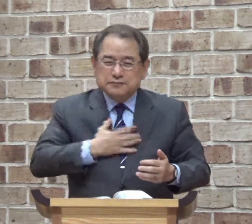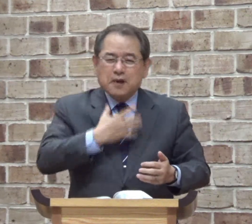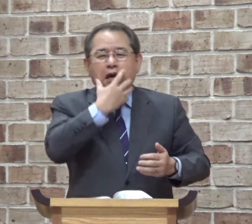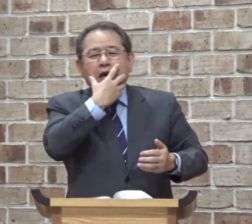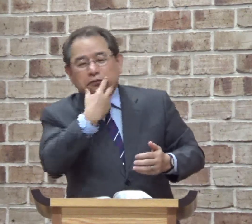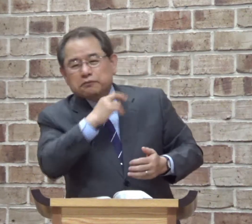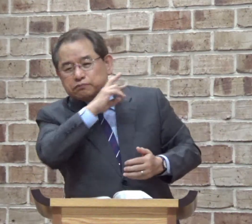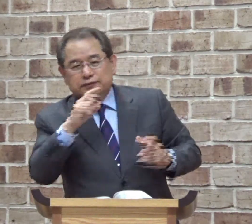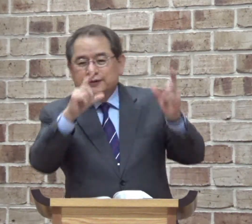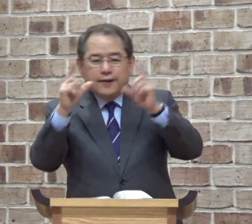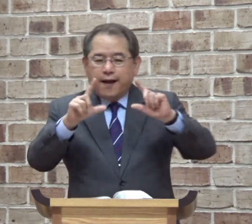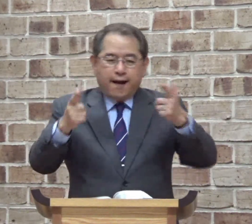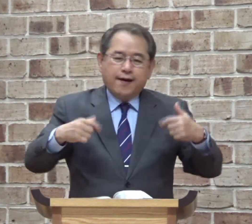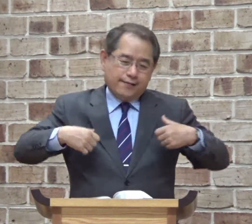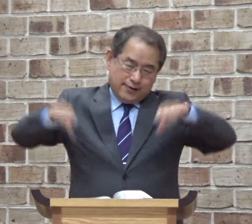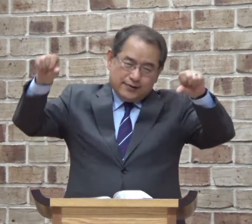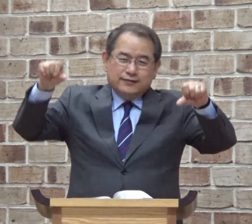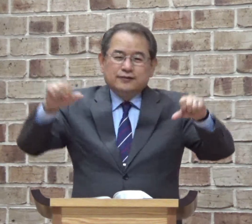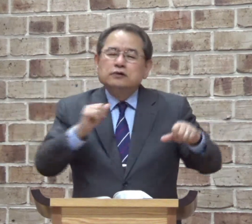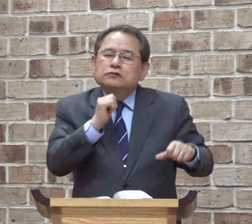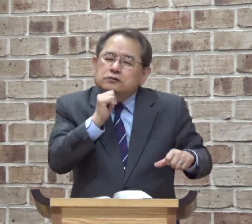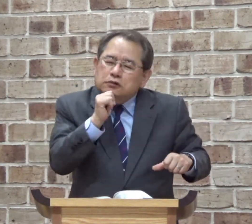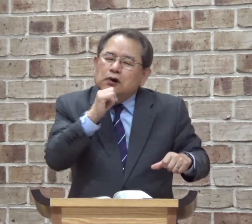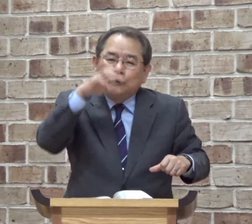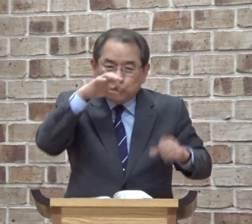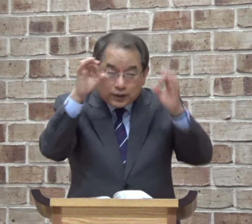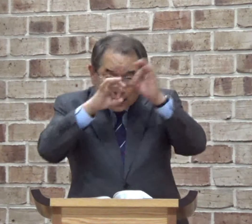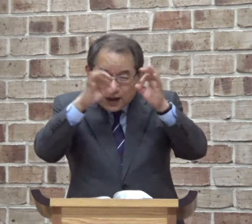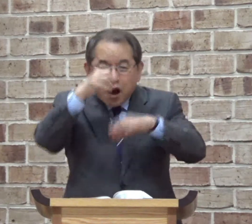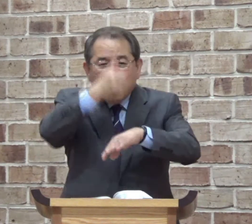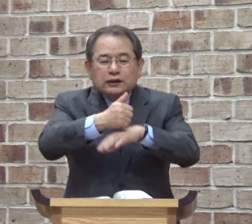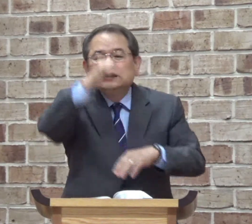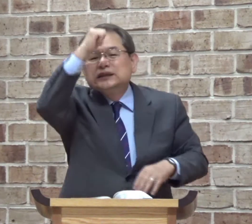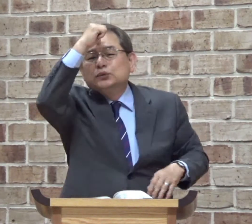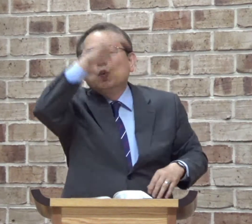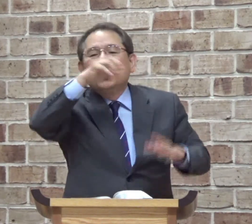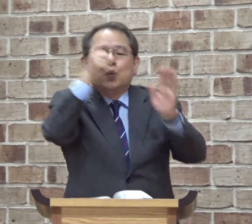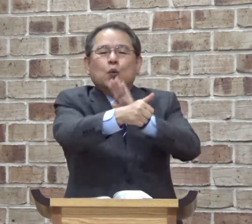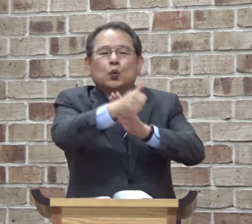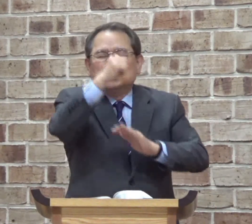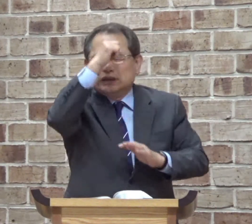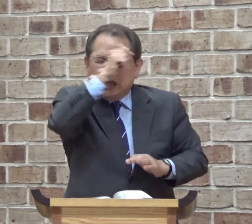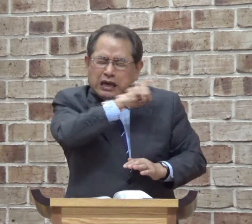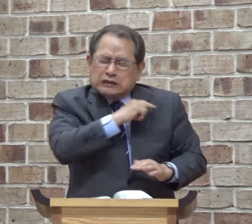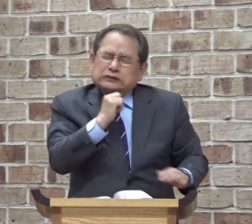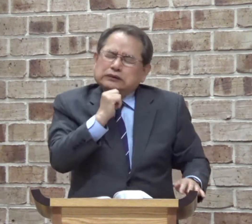인도에 가서 그곳에서 구제사역을 하며 돕는 삶을 살았던 사람입니다.